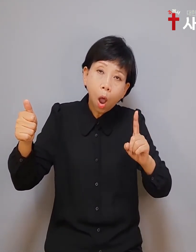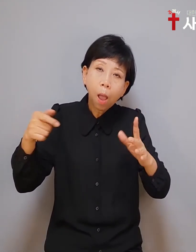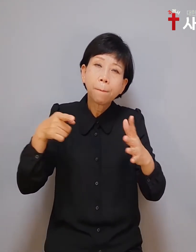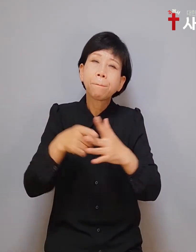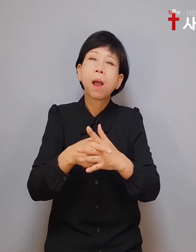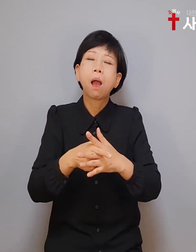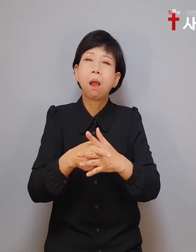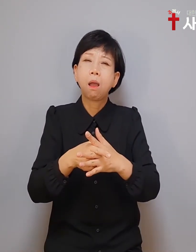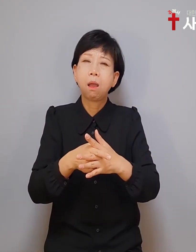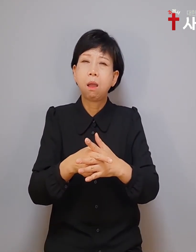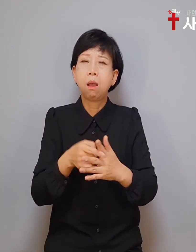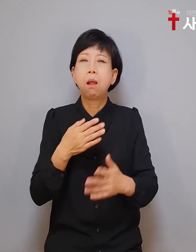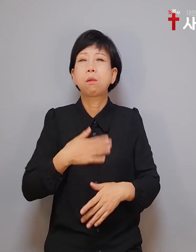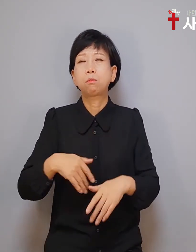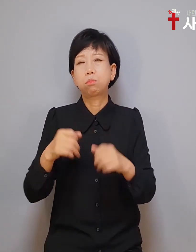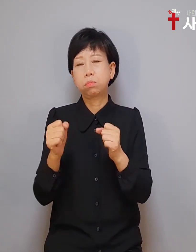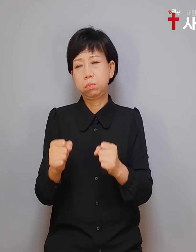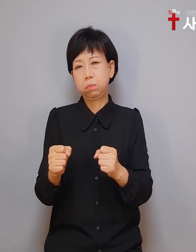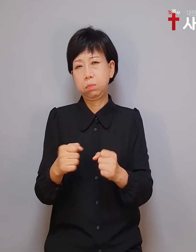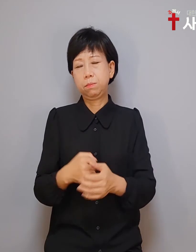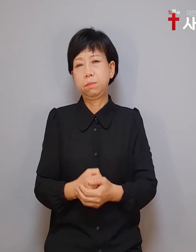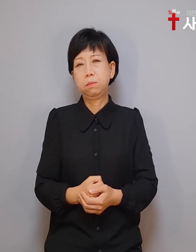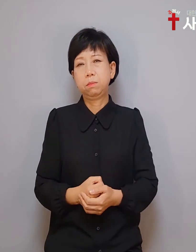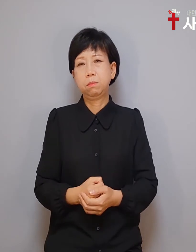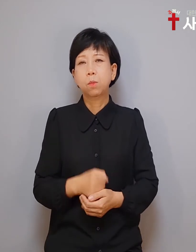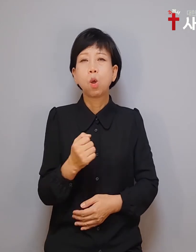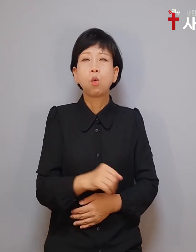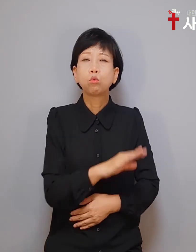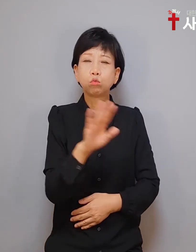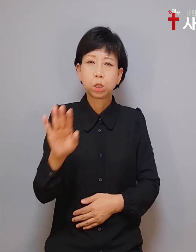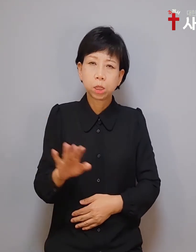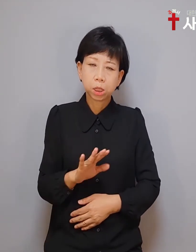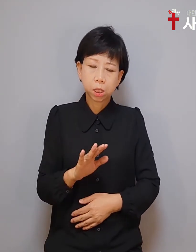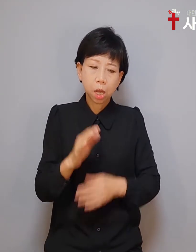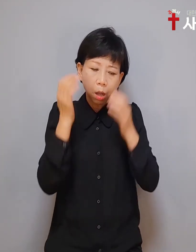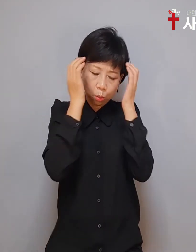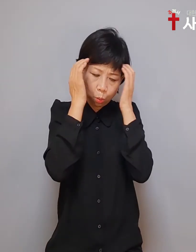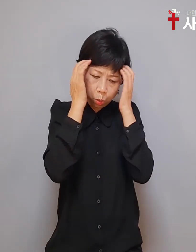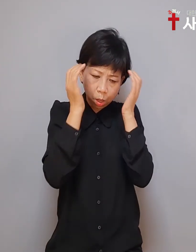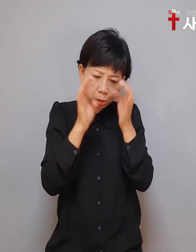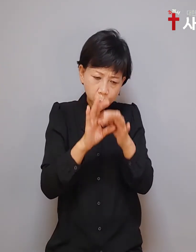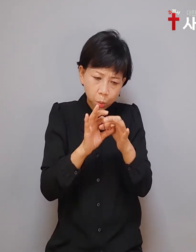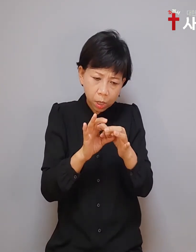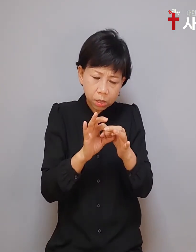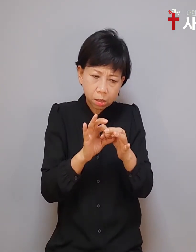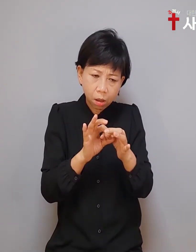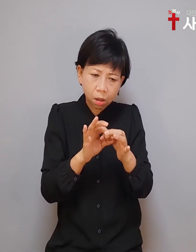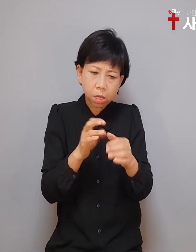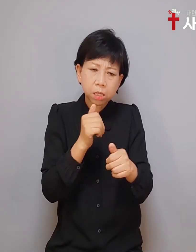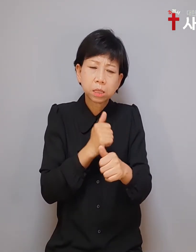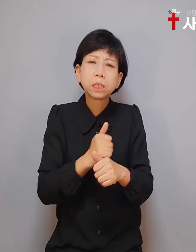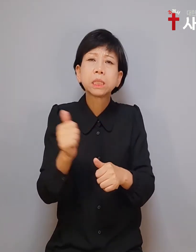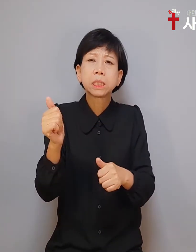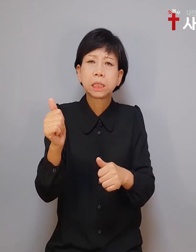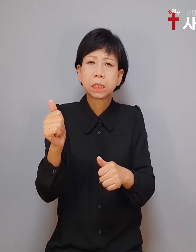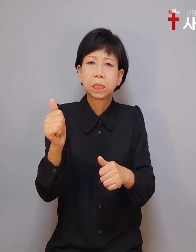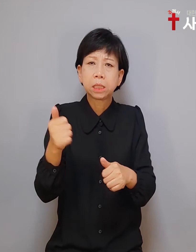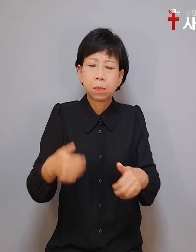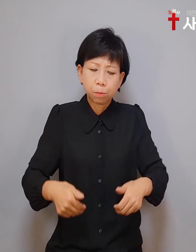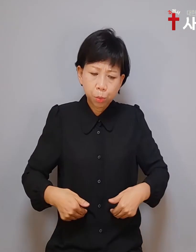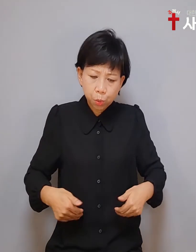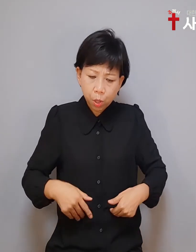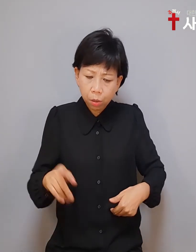어떤 힘을 우리가 지금 길러야 하는지 하나님은 정확하게 알고 계십니다. 그것에 맞는